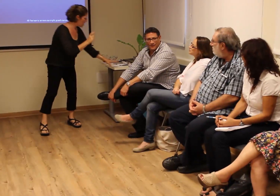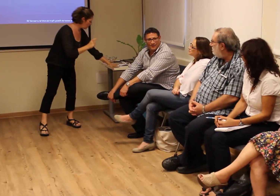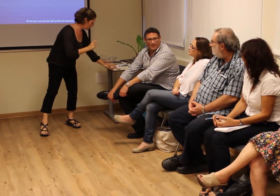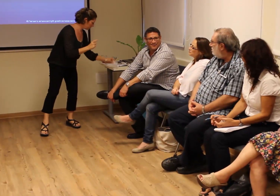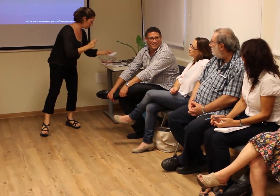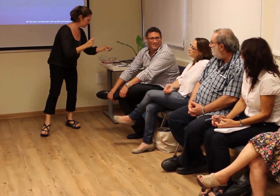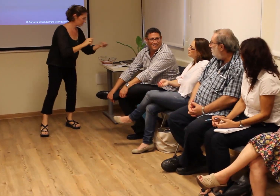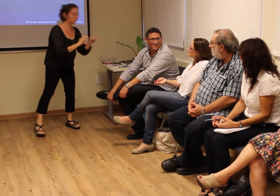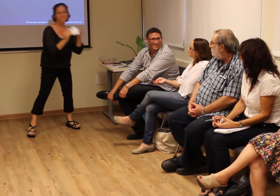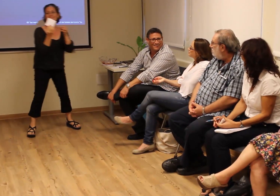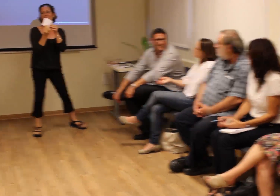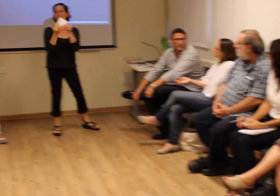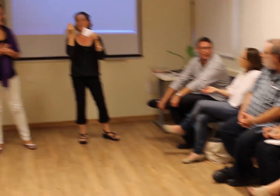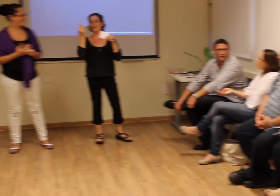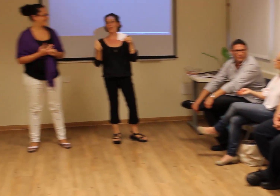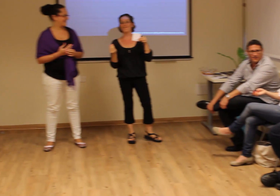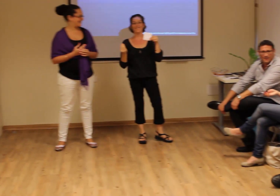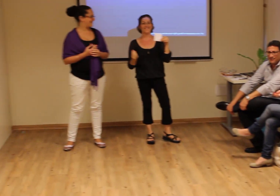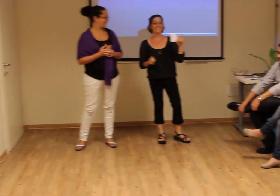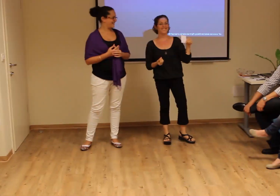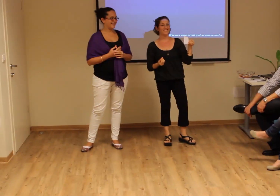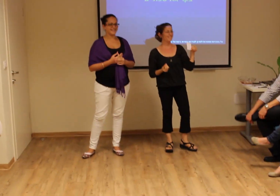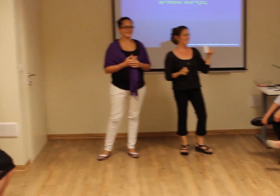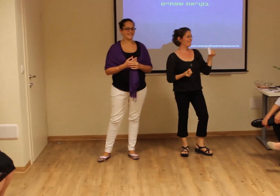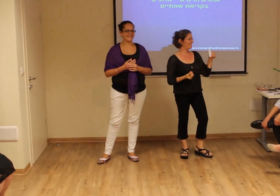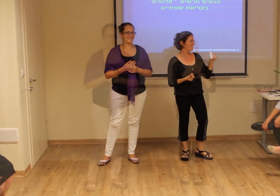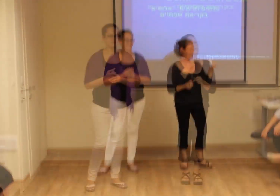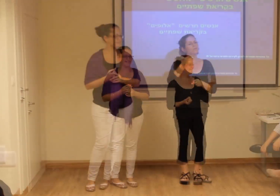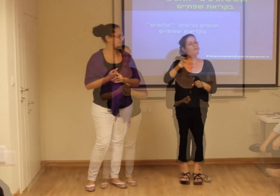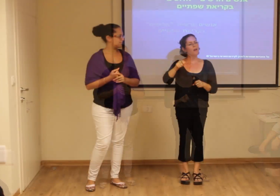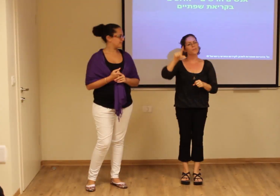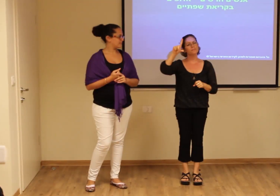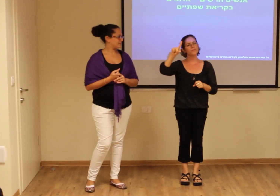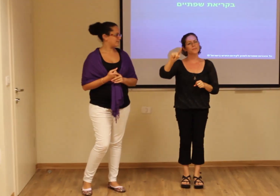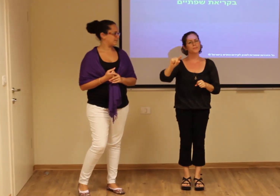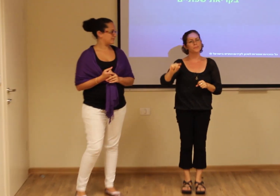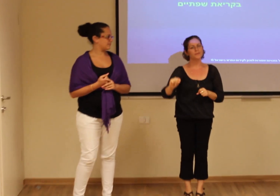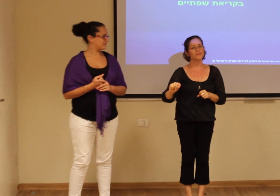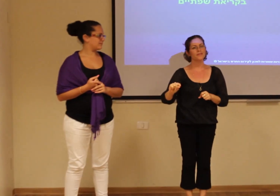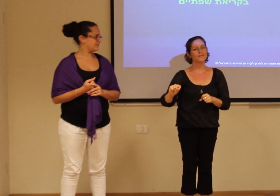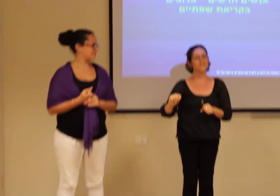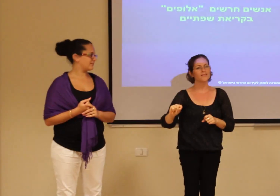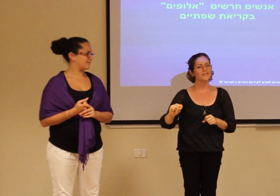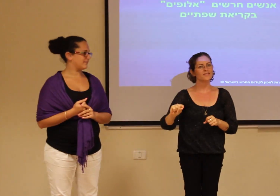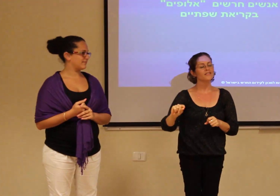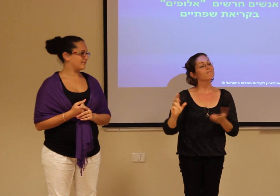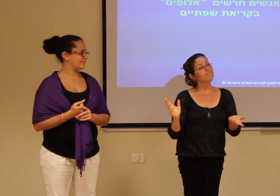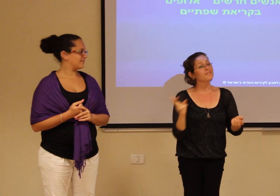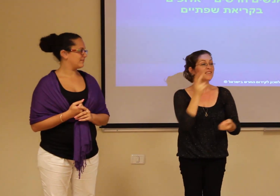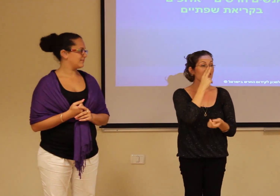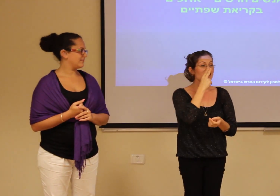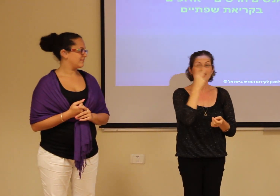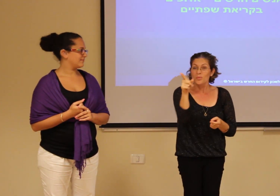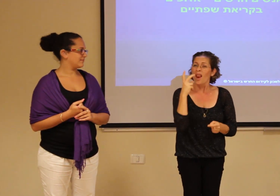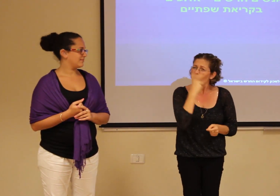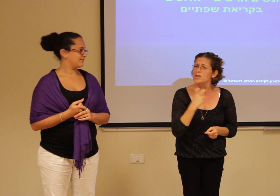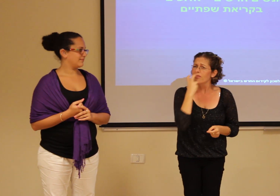ומה הייתה המילה שלך? היה טוב. תנסו לעשות מיוט, לסגור. תנסו אולי